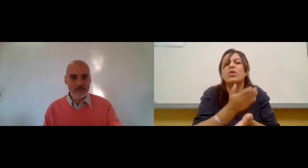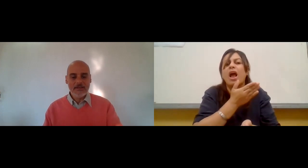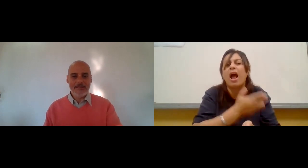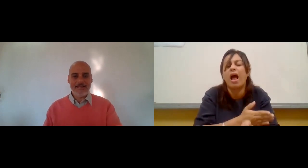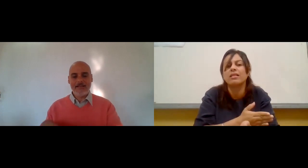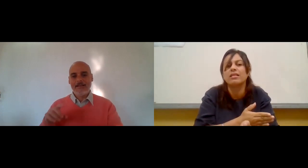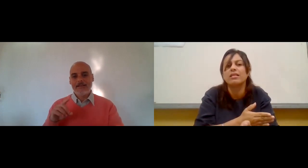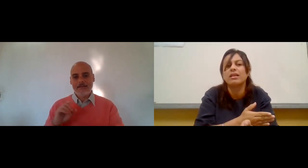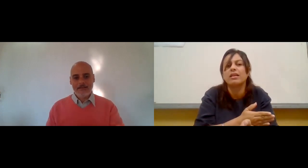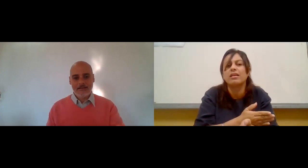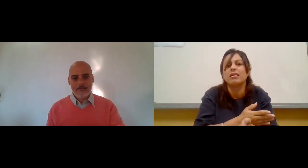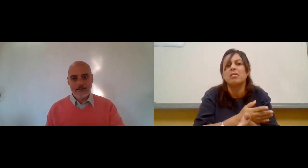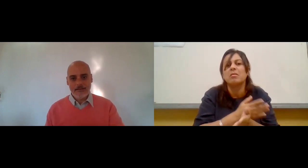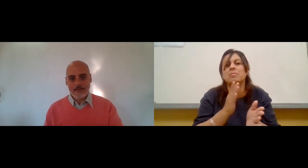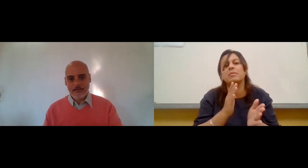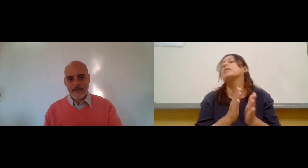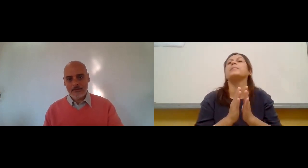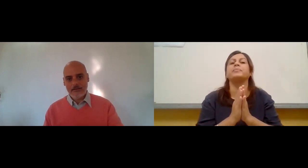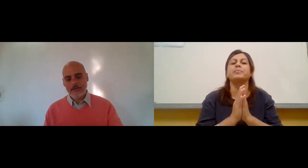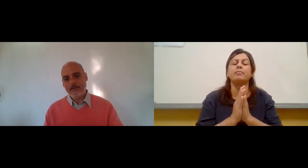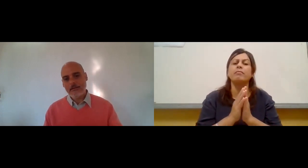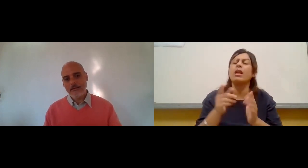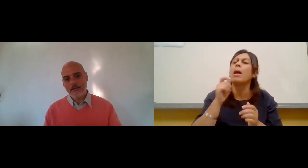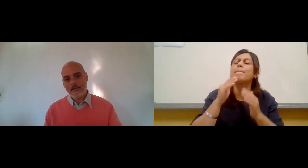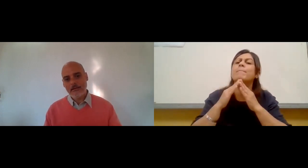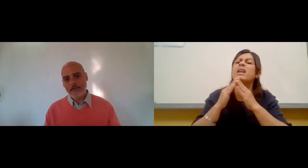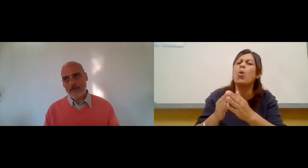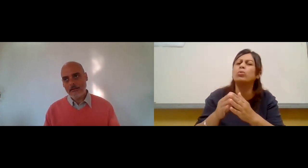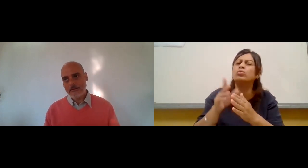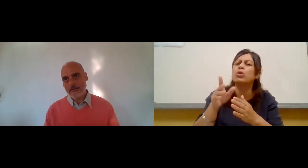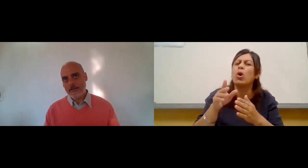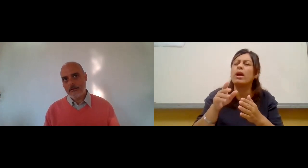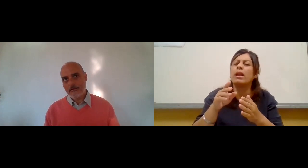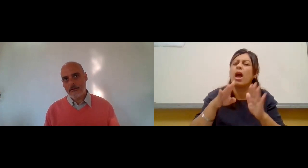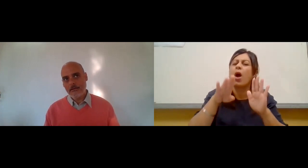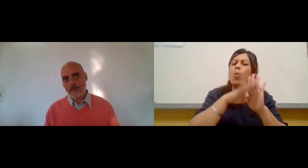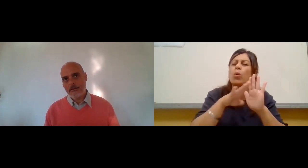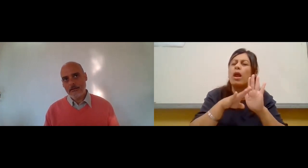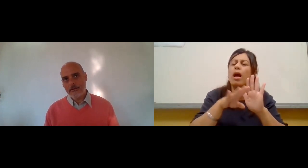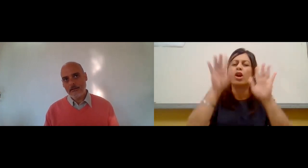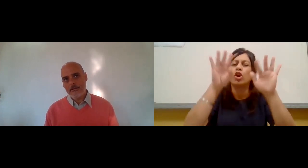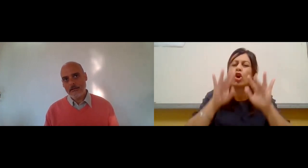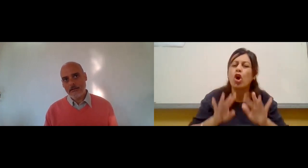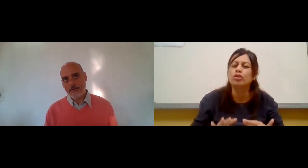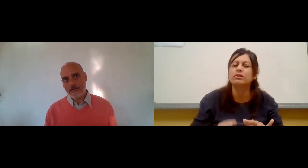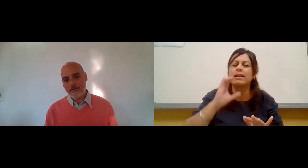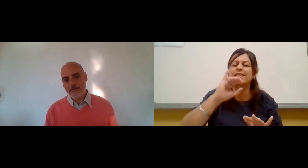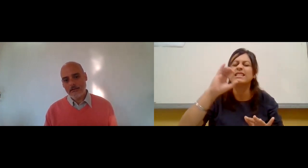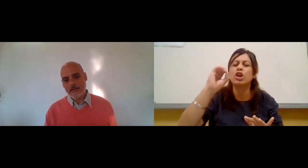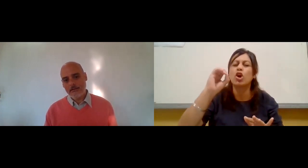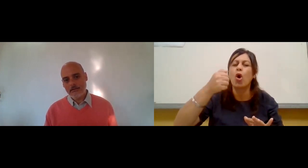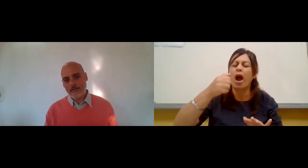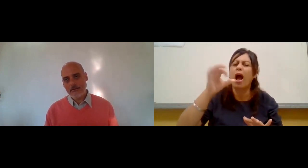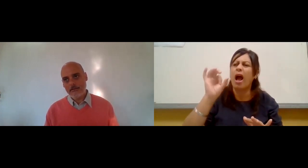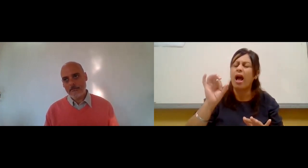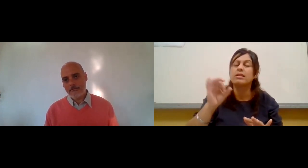traducción. Era una nota sobre COAs, sobre Era una nota de comunicación. la facultad, era una nota que hablaba de